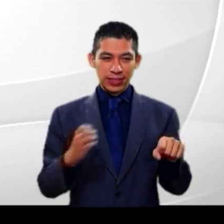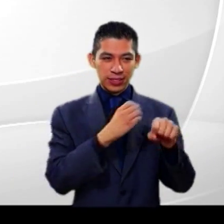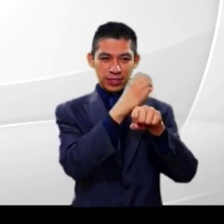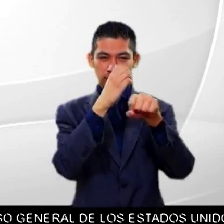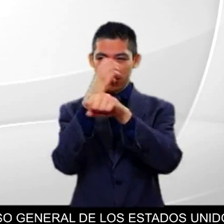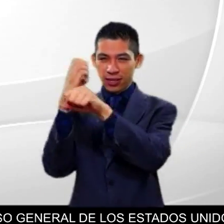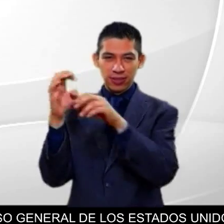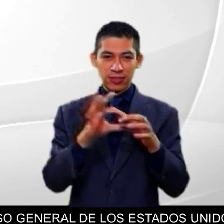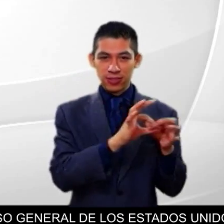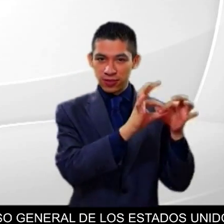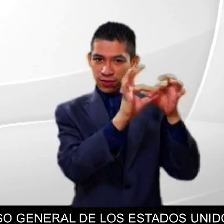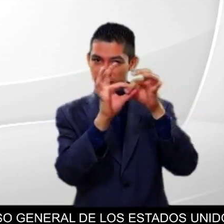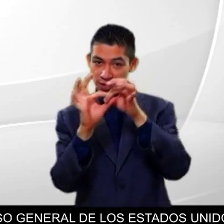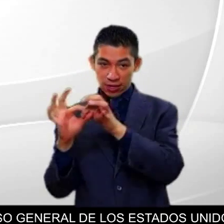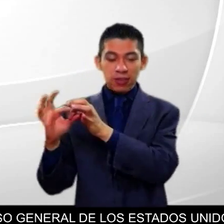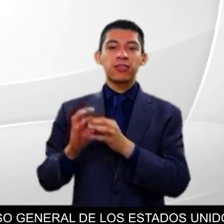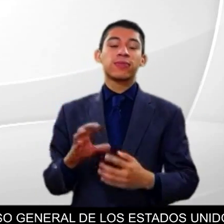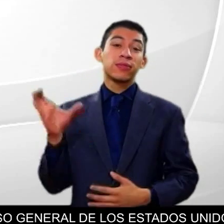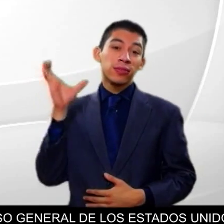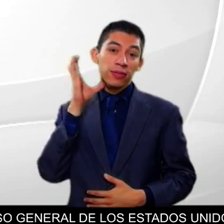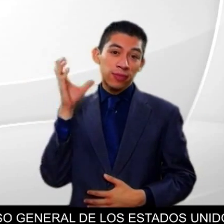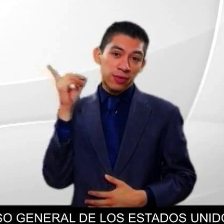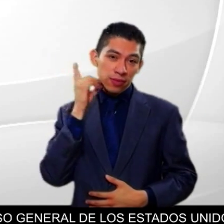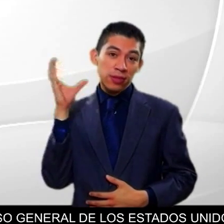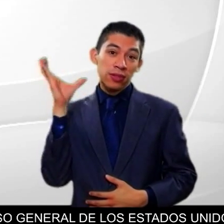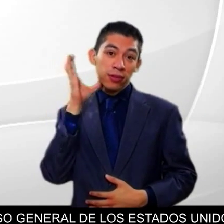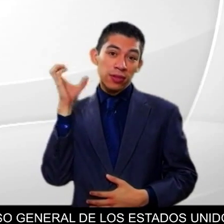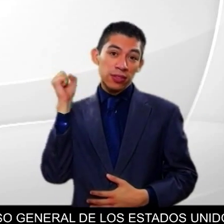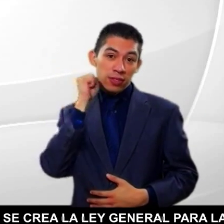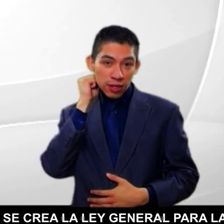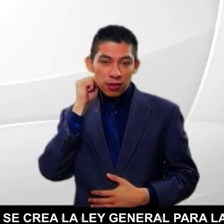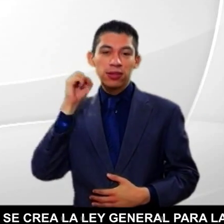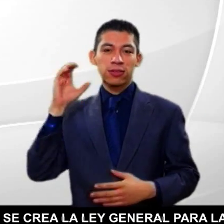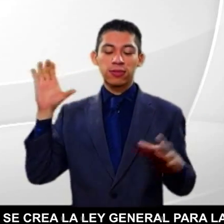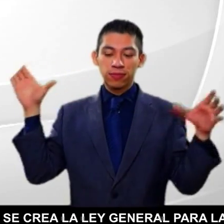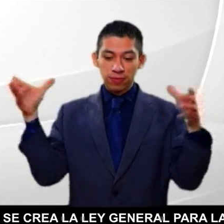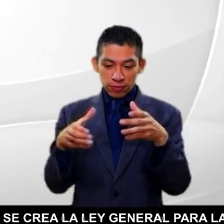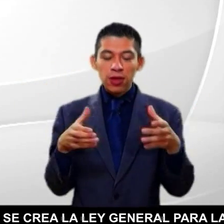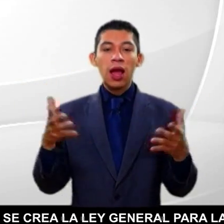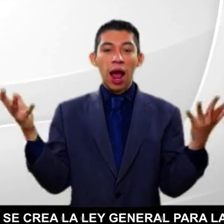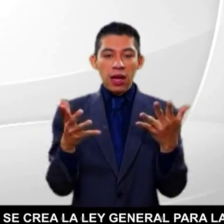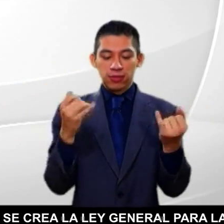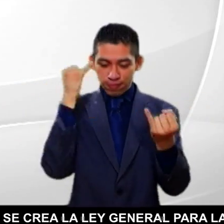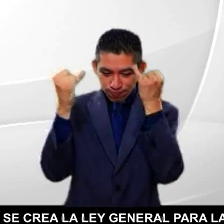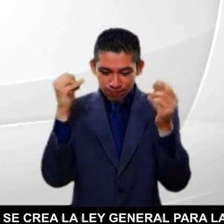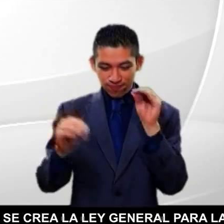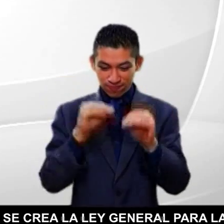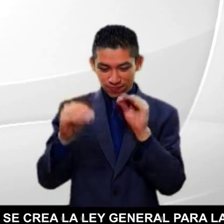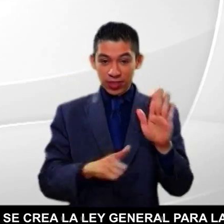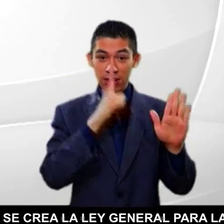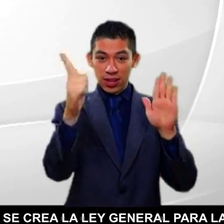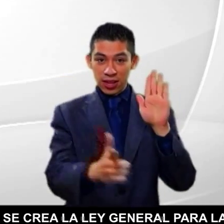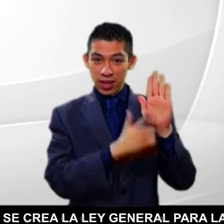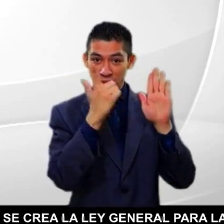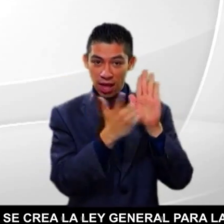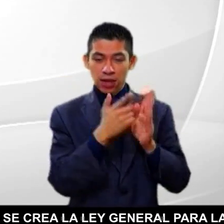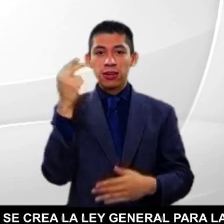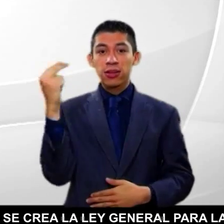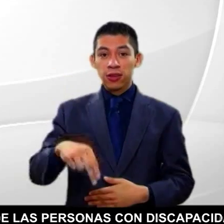El Congreso General de los Estados Unidos Mexicanos Decreta Se crea la Ley General para la Inclusión de